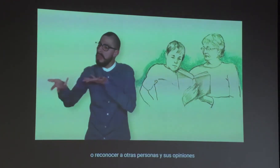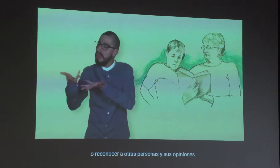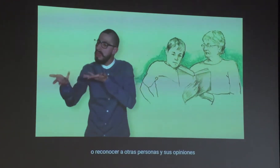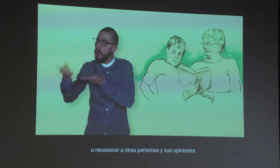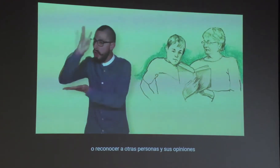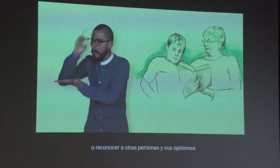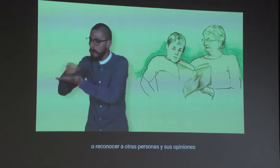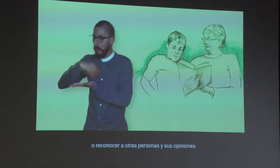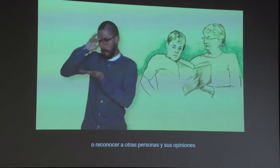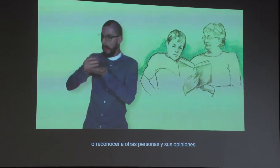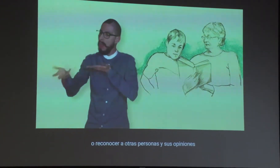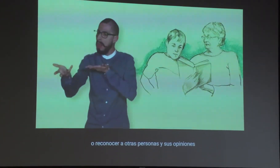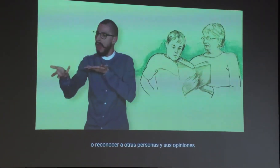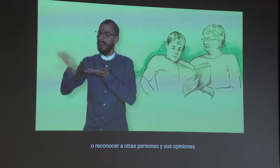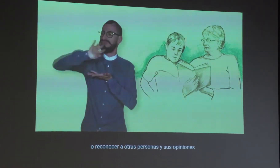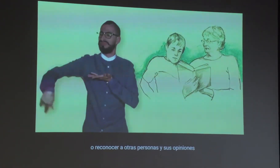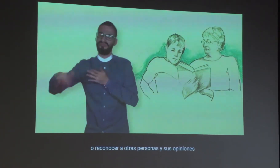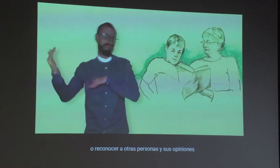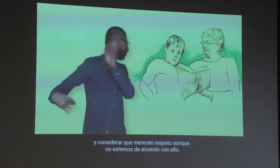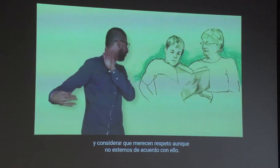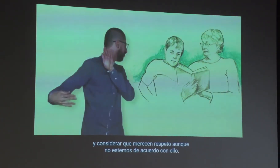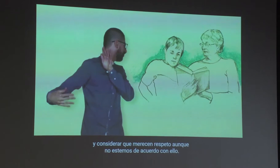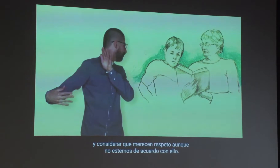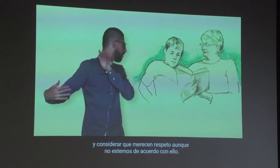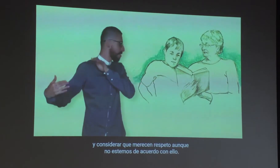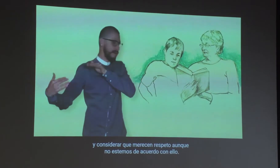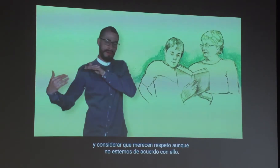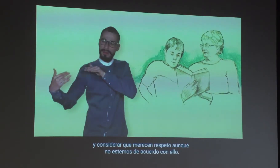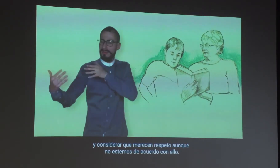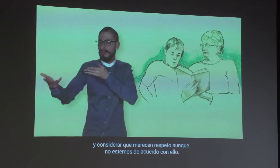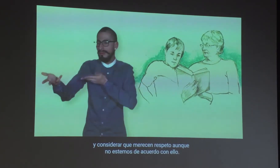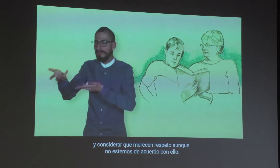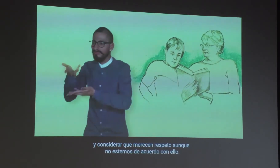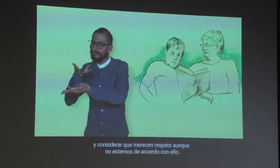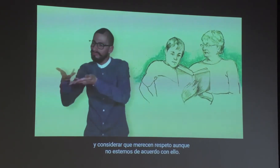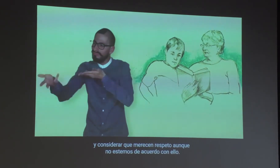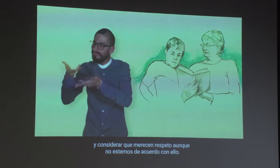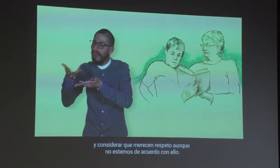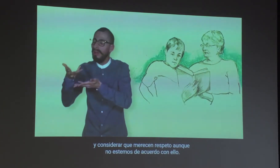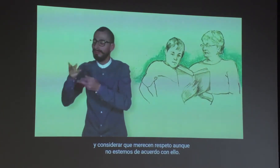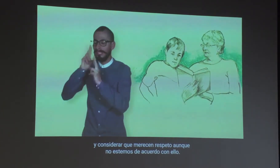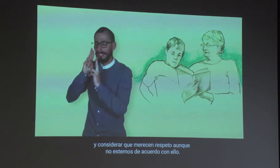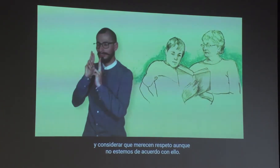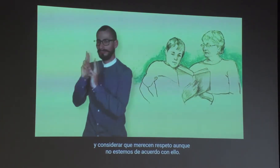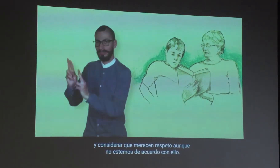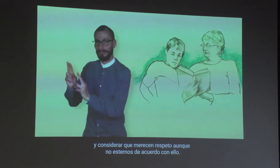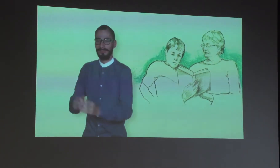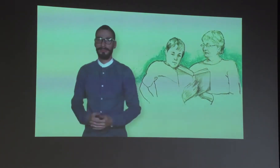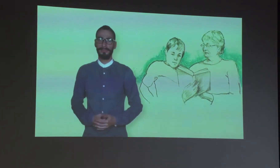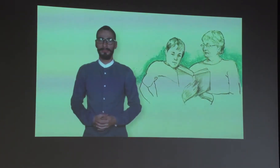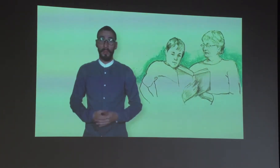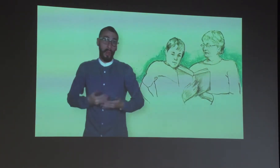o reconocer a otras personas y sus opiniones y considerar que merecen respeto, aunque no estemos de acuerdo con ello.